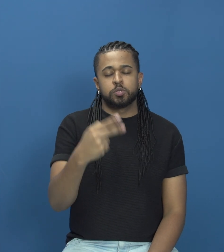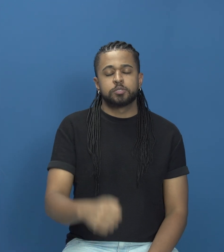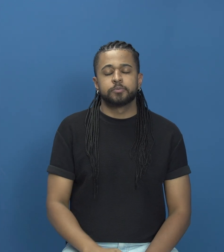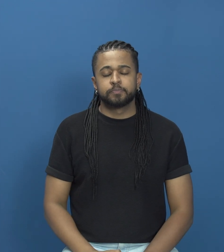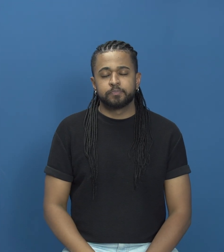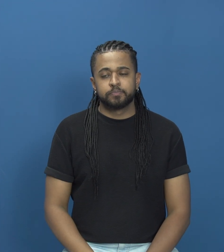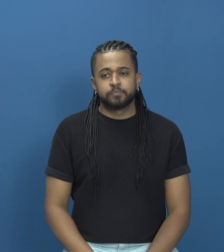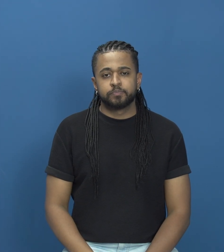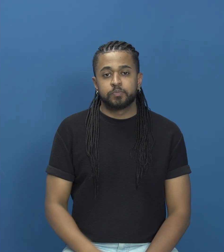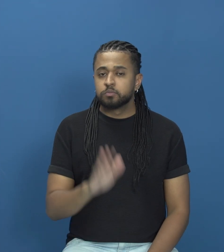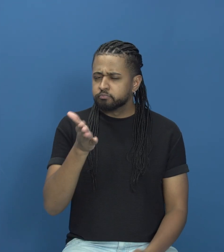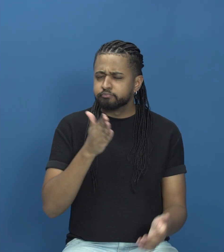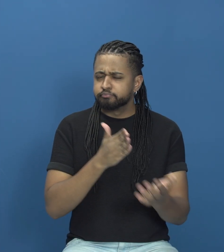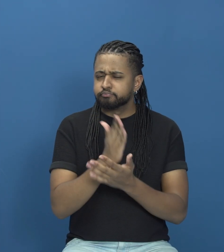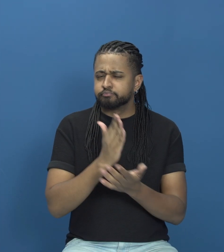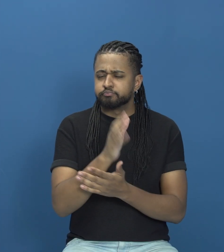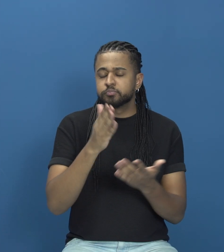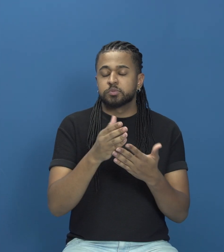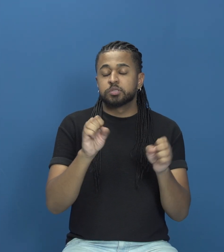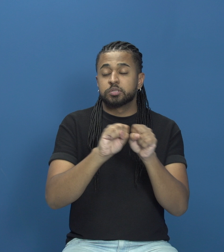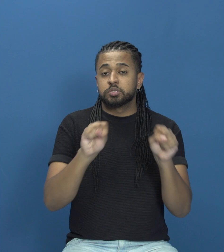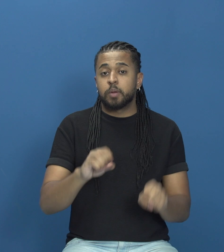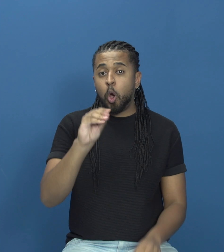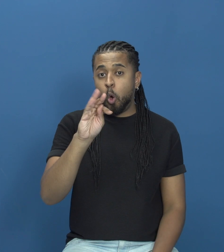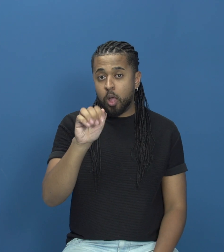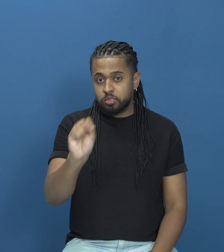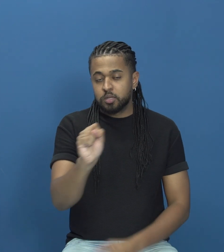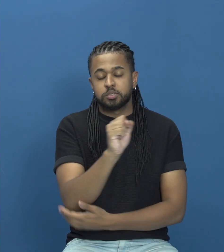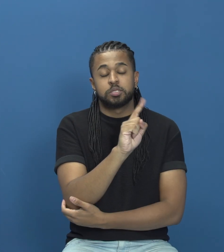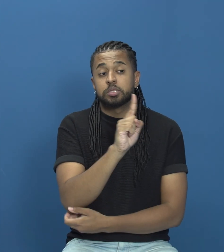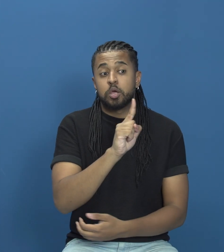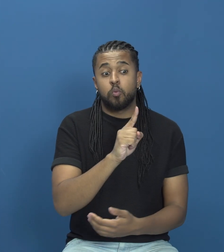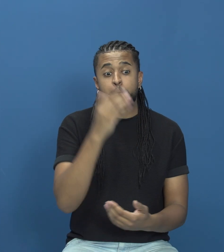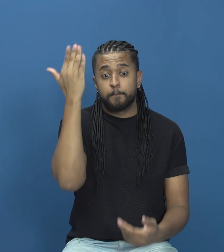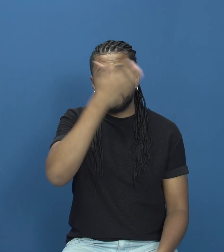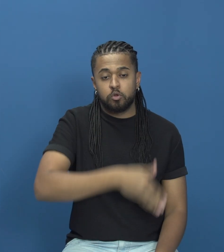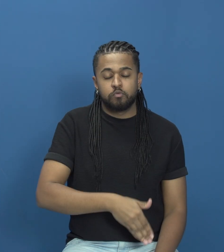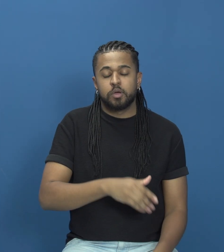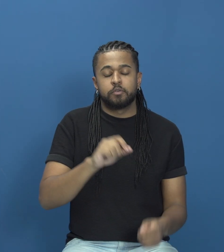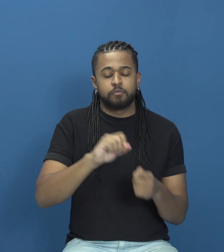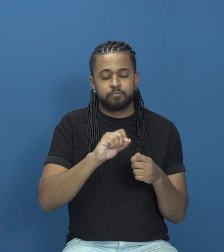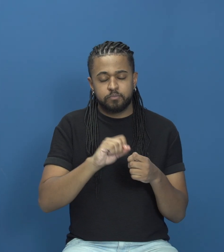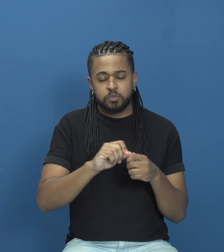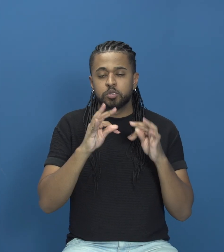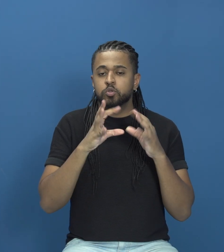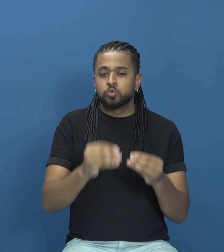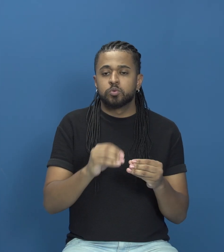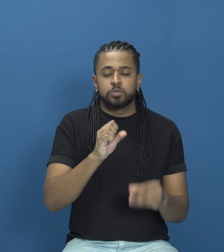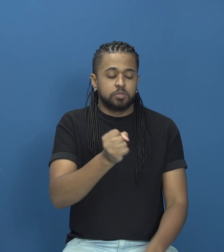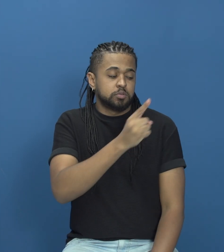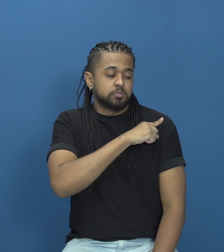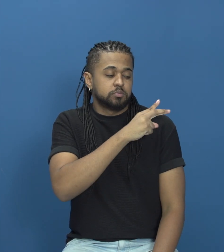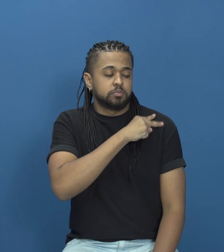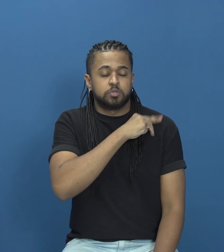14.2.2. Foi aprovado pelo sistema de cotas e não comprovar ter realizado todas as séries do